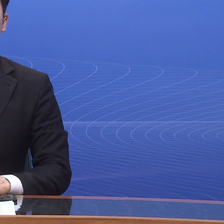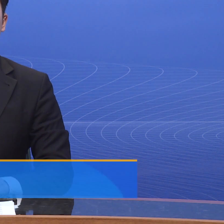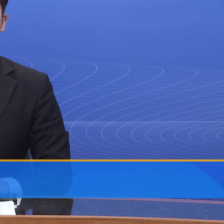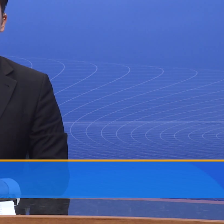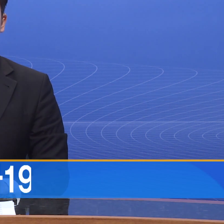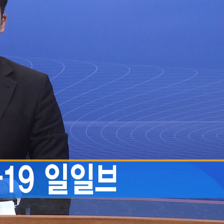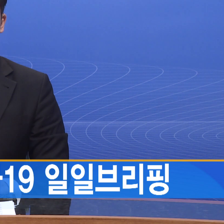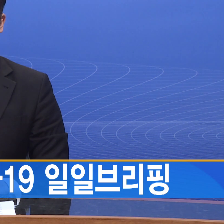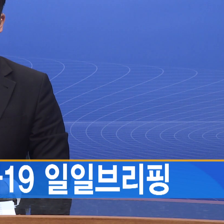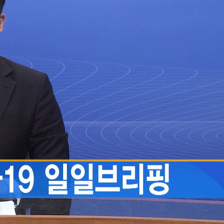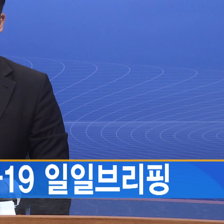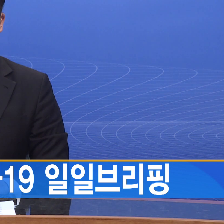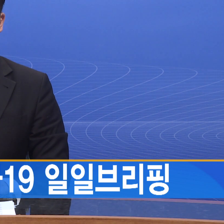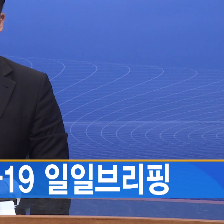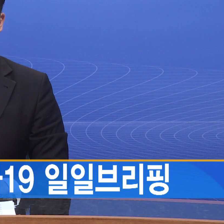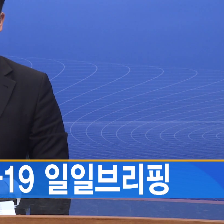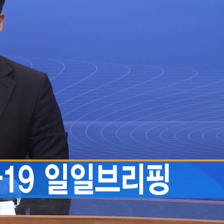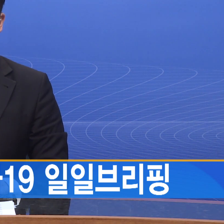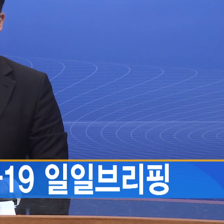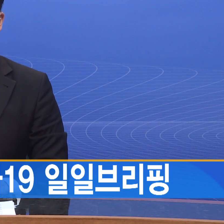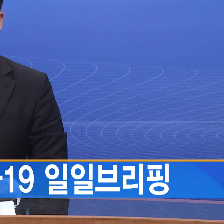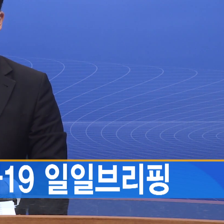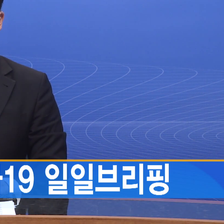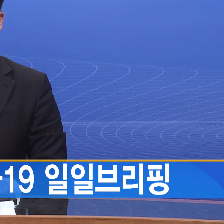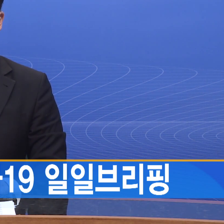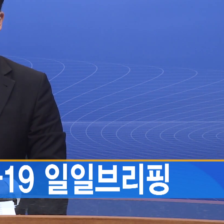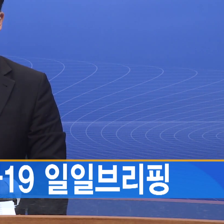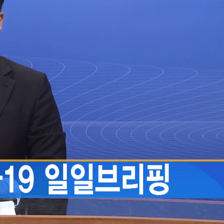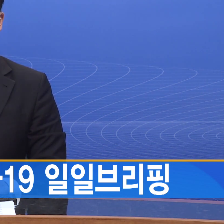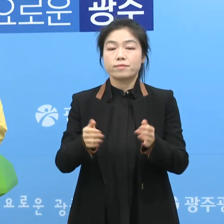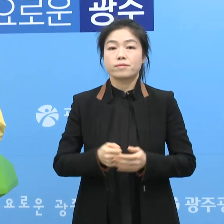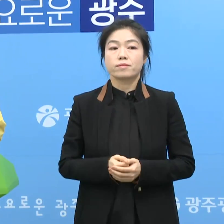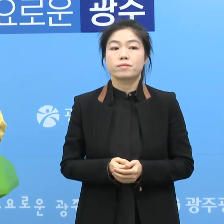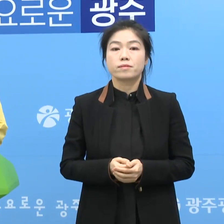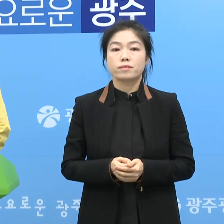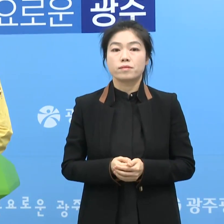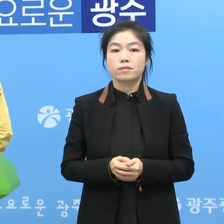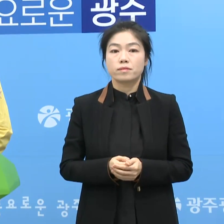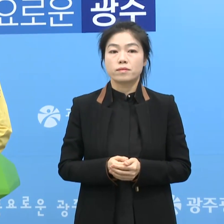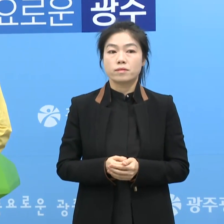네, 그럼 오늘 광주시의 코로나19 브리핑 내용 들어보겠습니다.